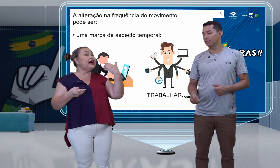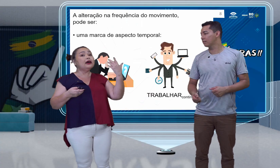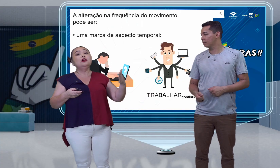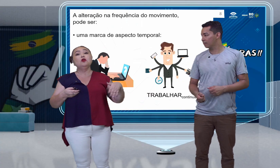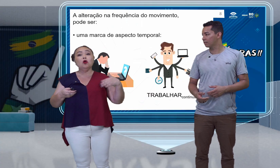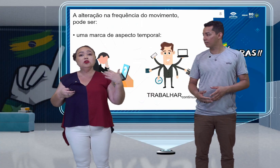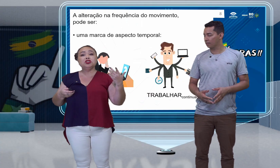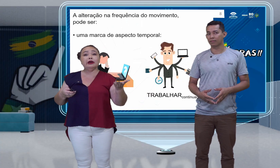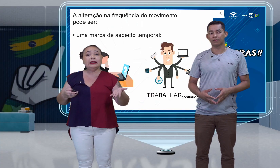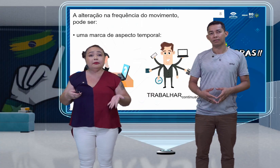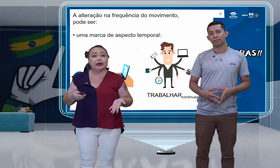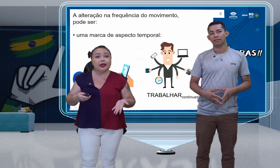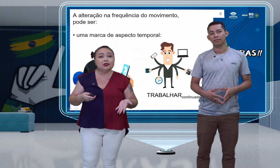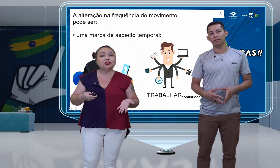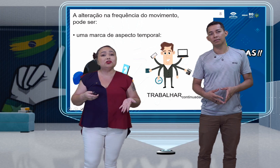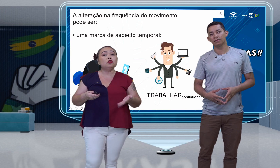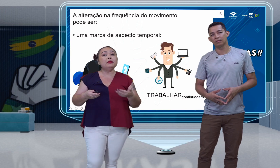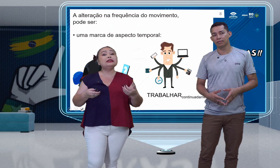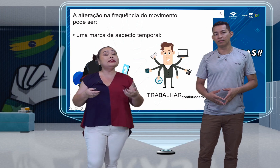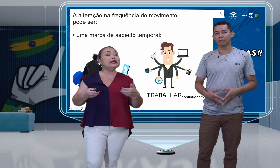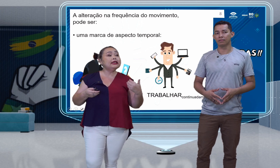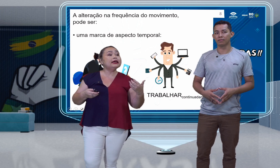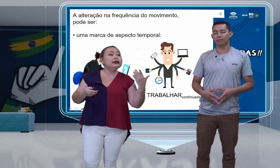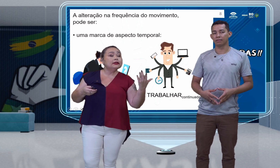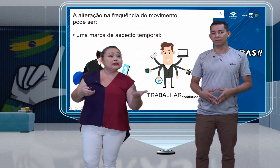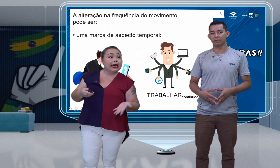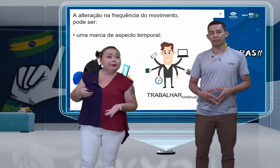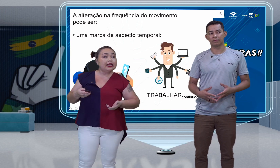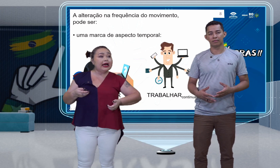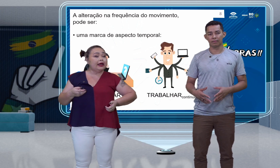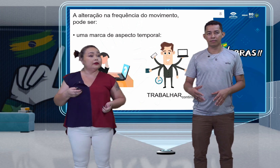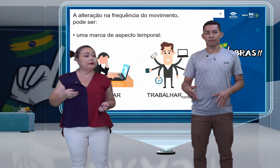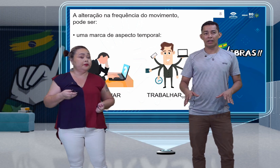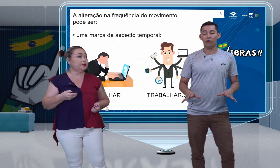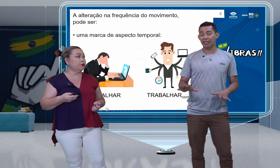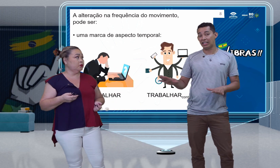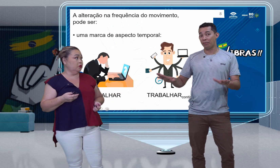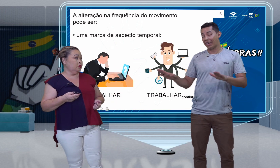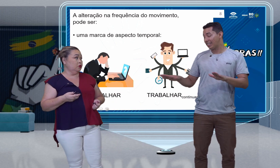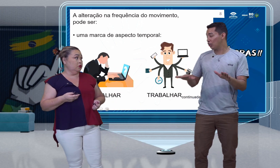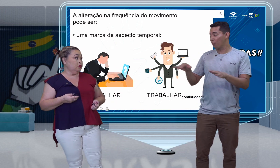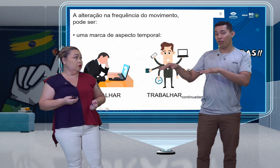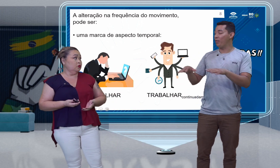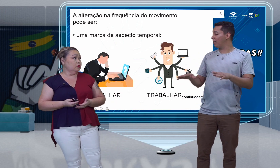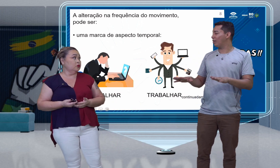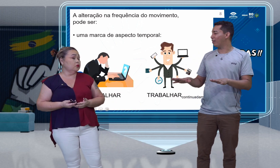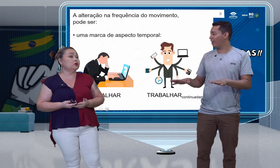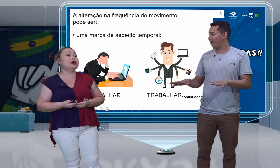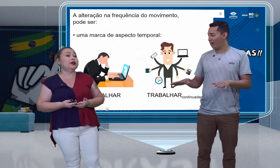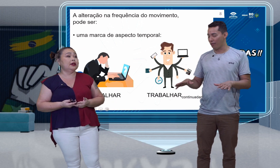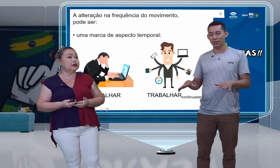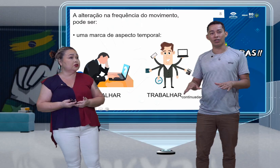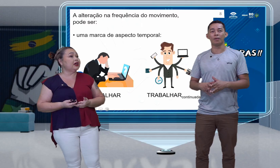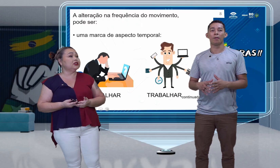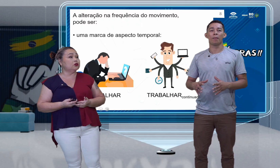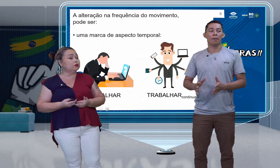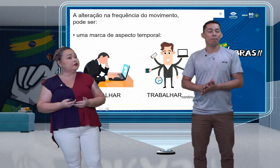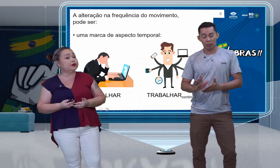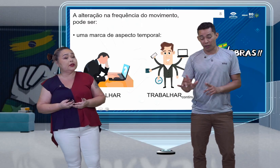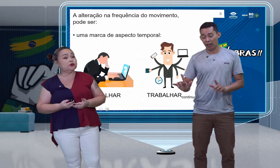trabalhar continuadamente. Então, como é que seria trabalhar? Eu entrei também na questão do movimento agora aqui, né, professor? Já entra no movimento. Porque ó,